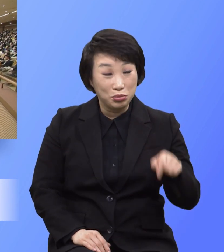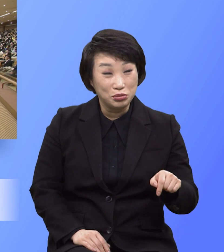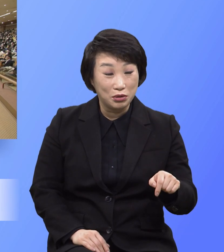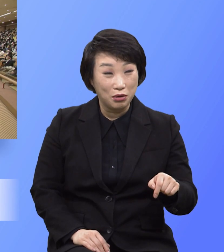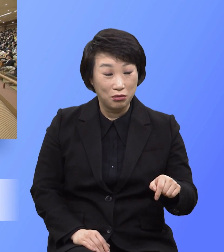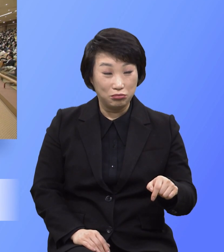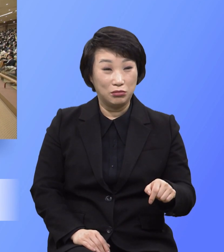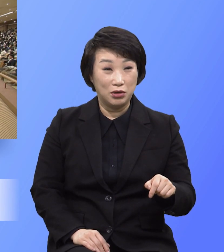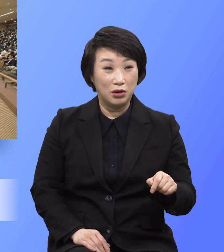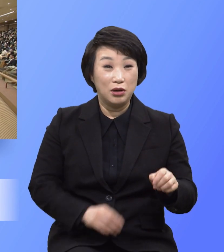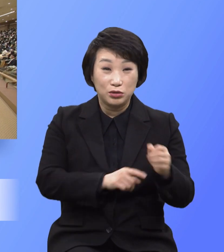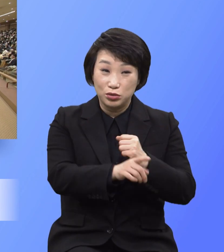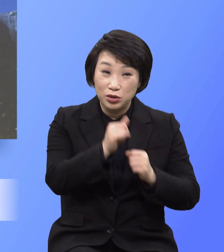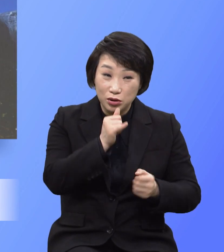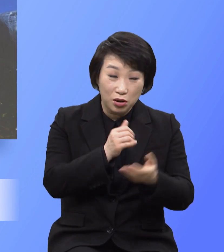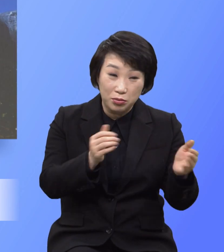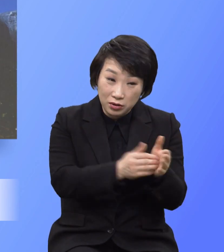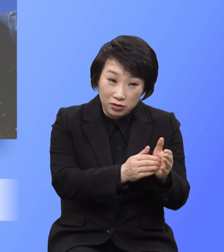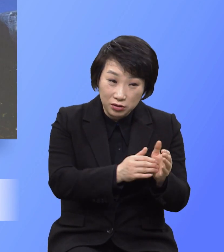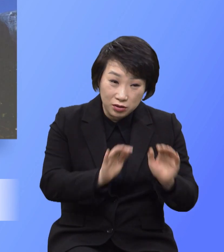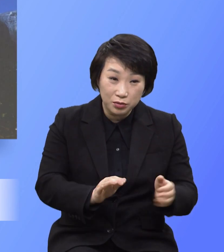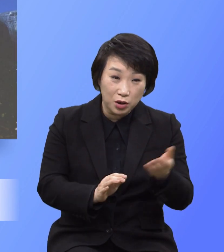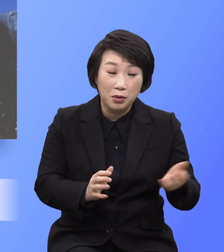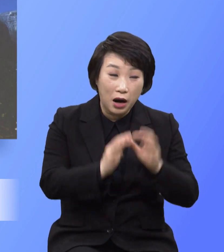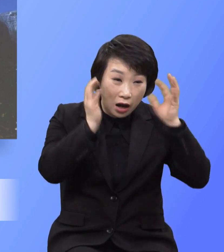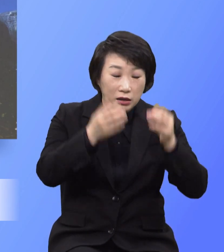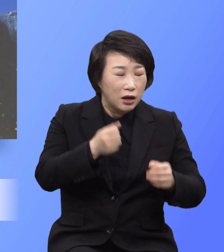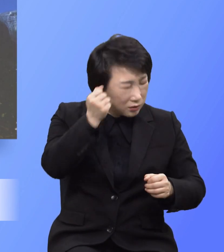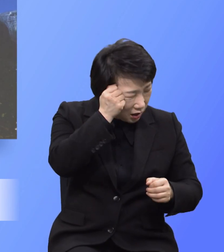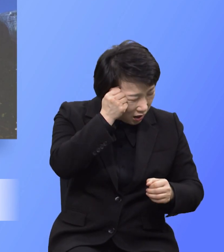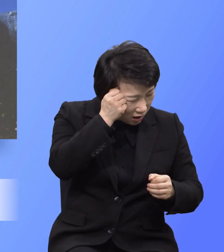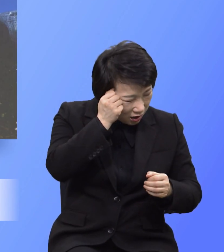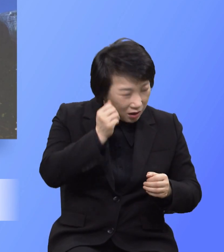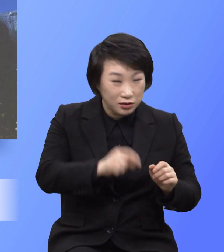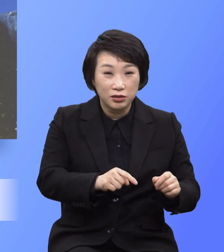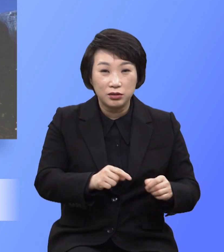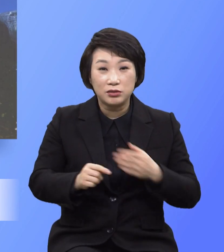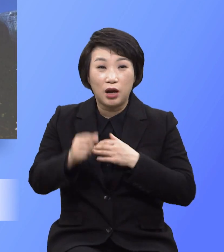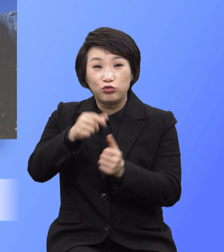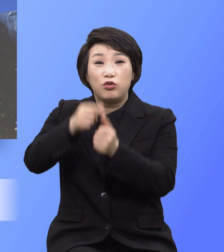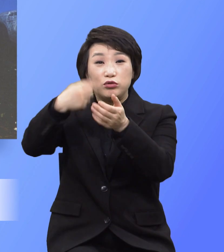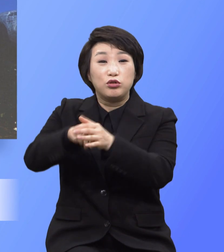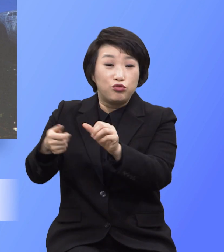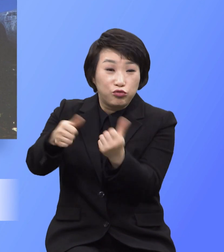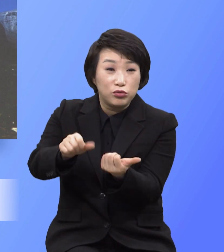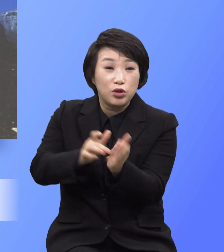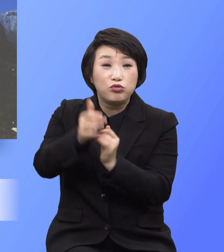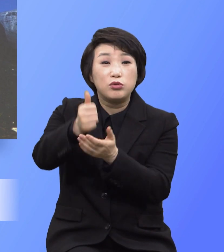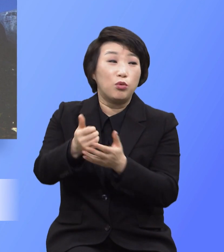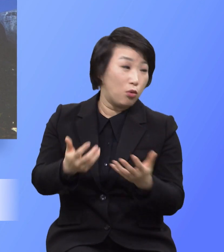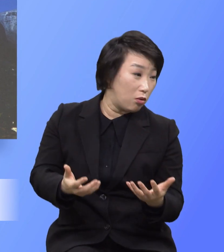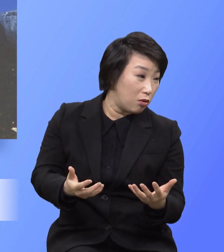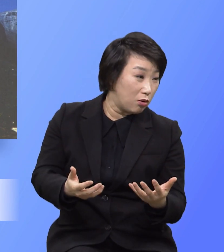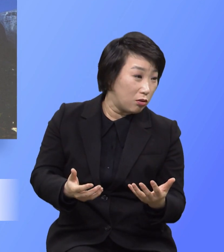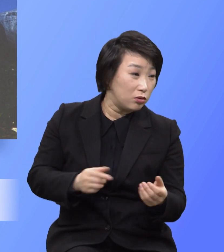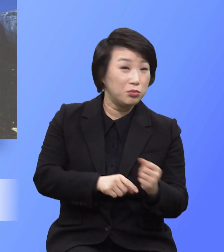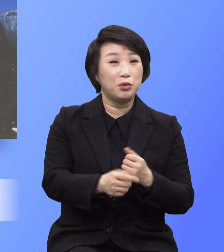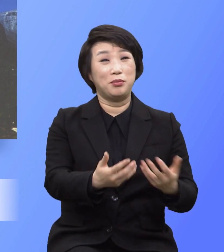여기까지만 의미가 있다면 아기가 자버렸으니 나 위해서 죽을 예수는 없네. 무슨 의미가 있냐 그